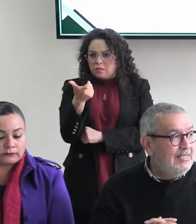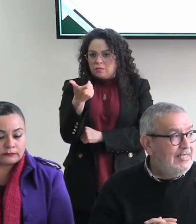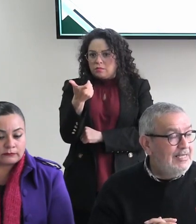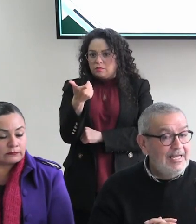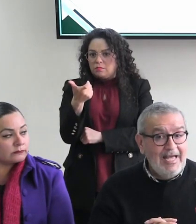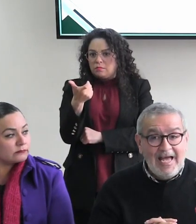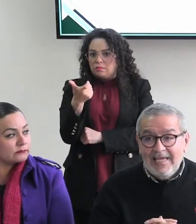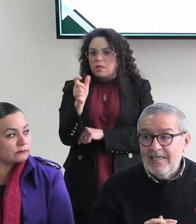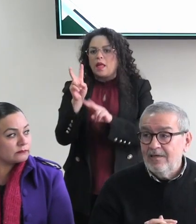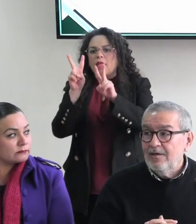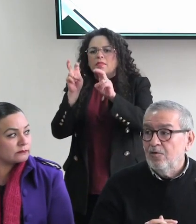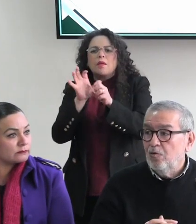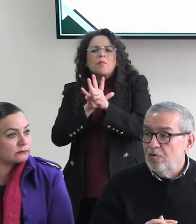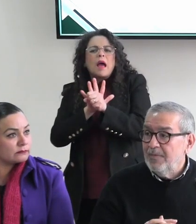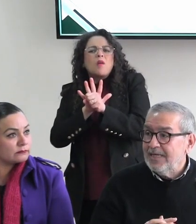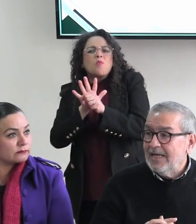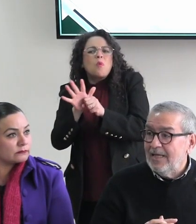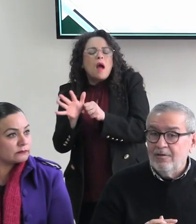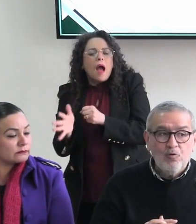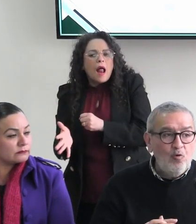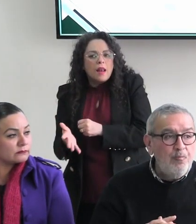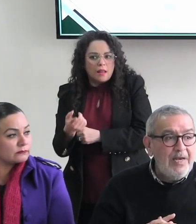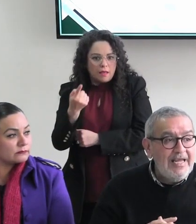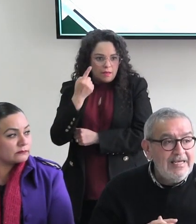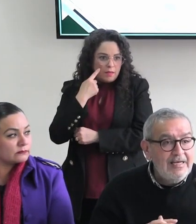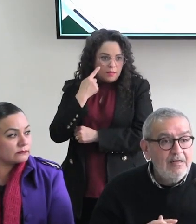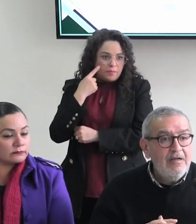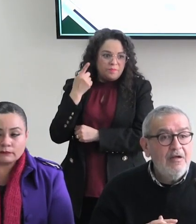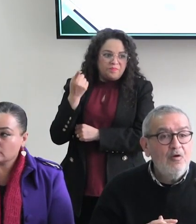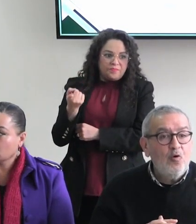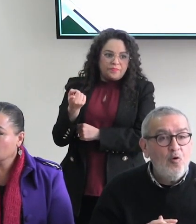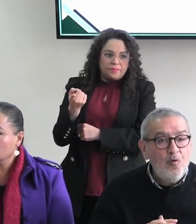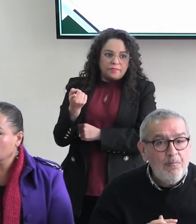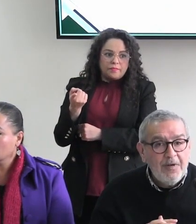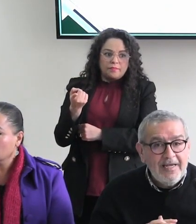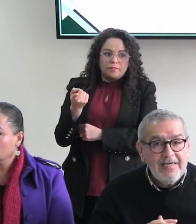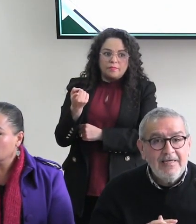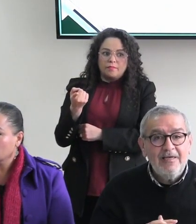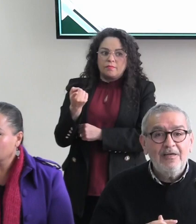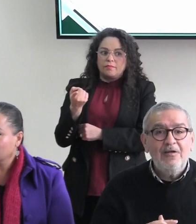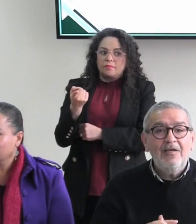es, hay un mercado, cumplen